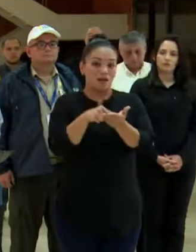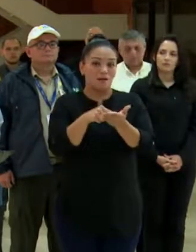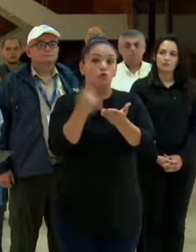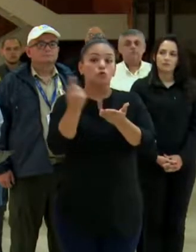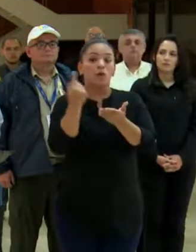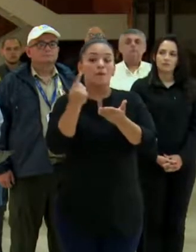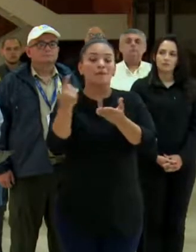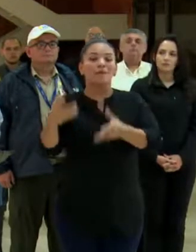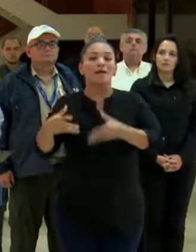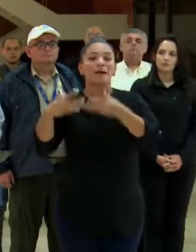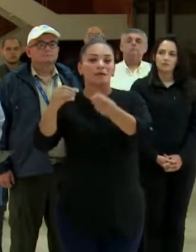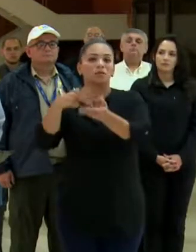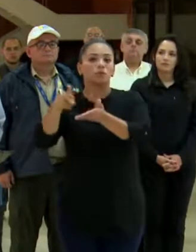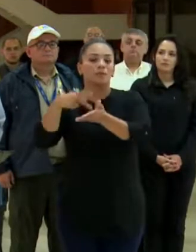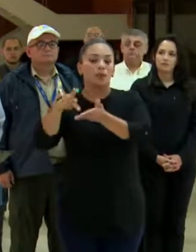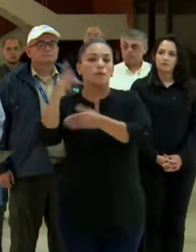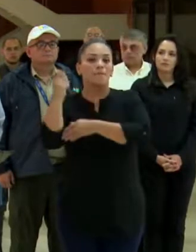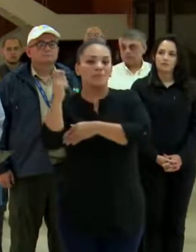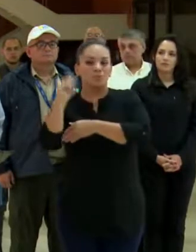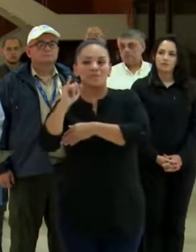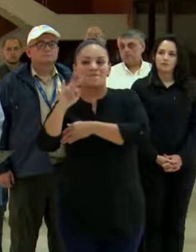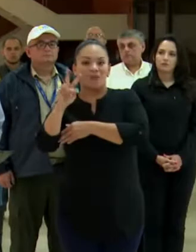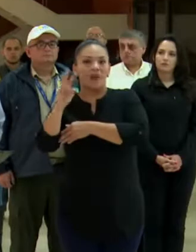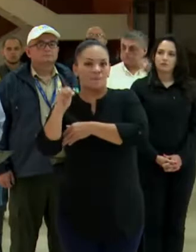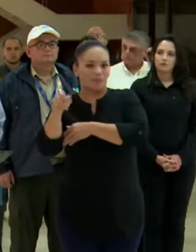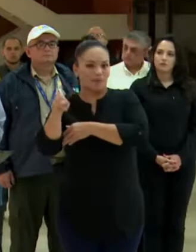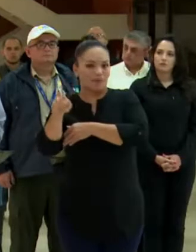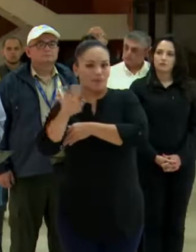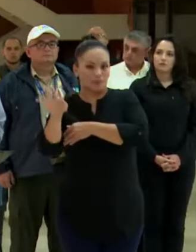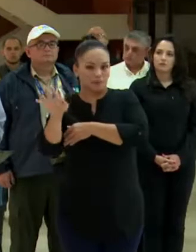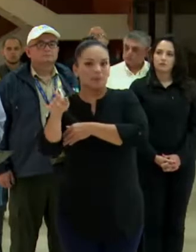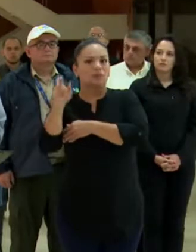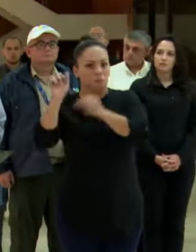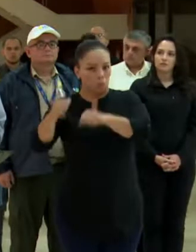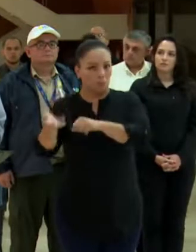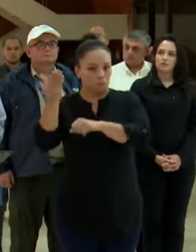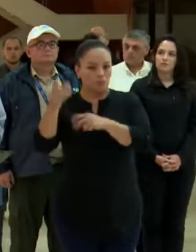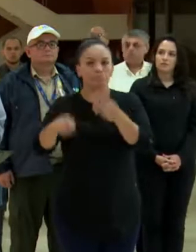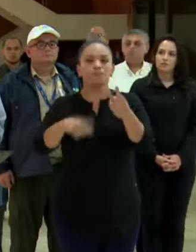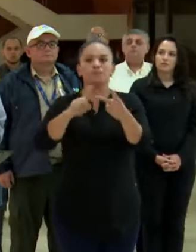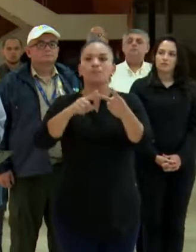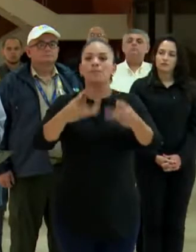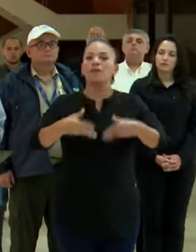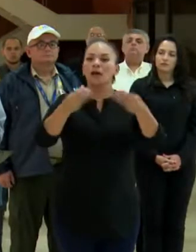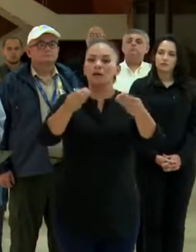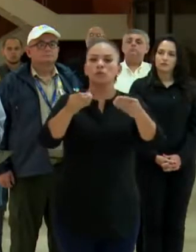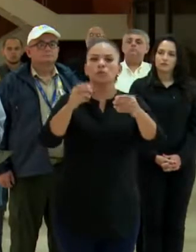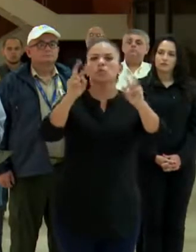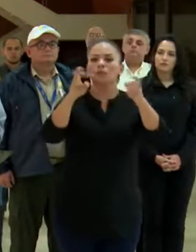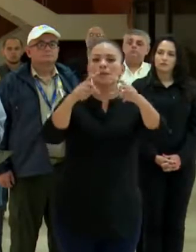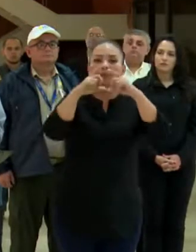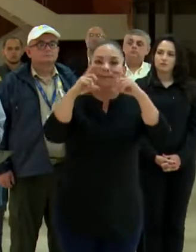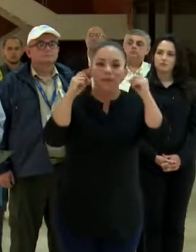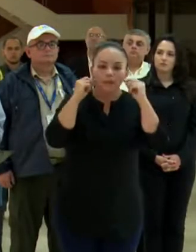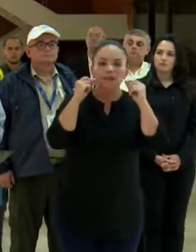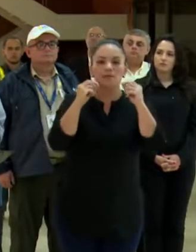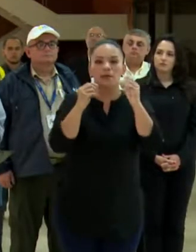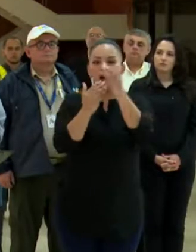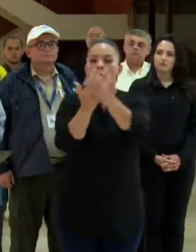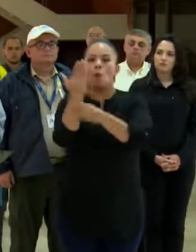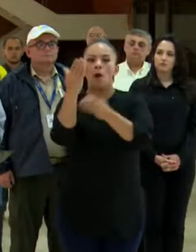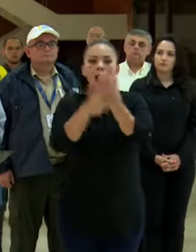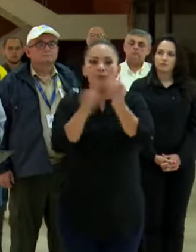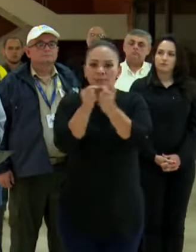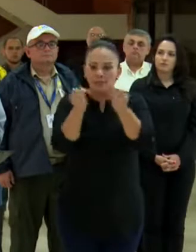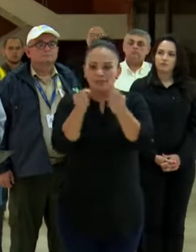los pagos de las pensiones IBM y los gastos en mascarillas,